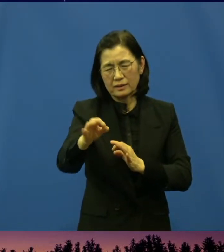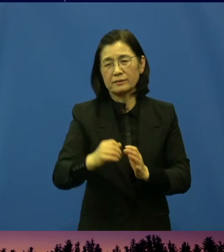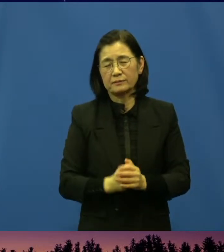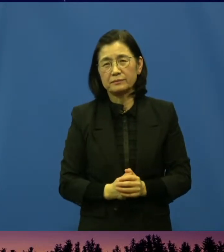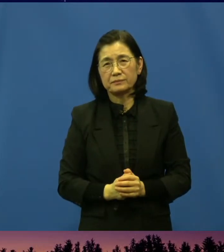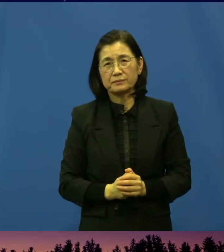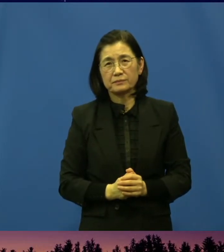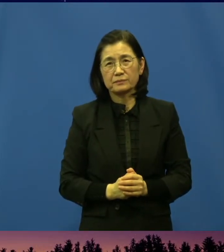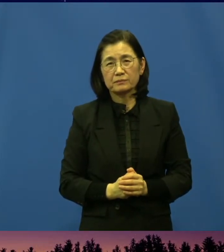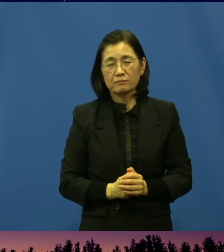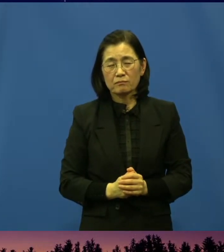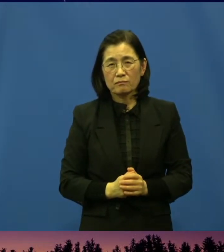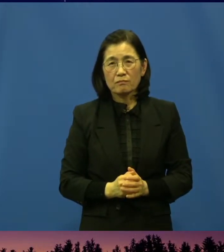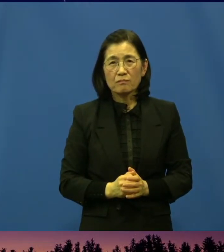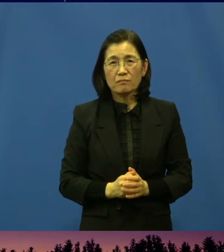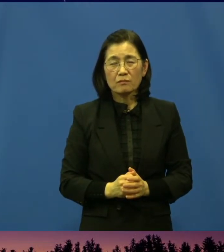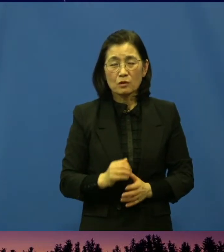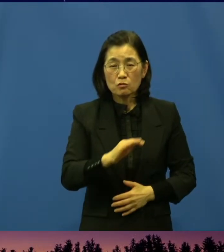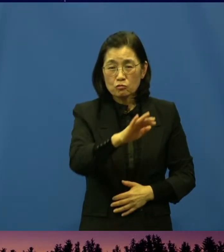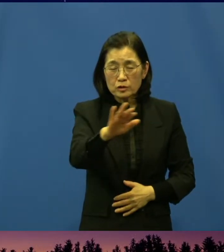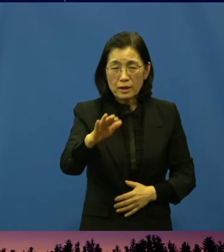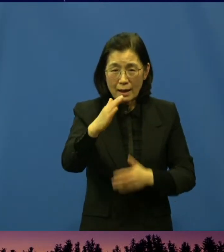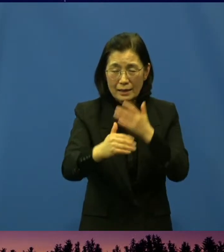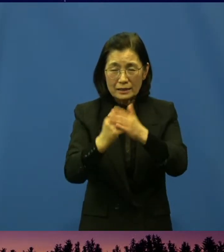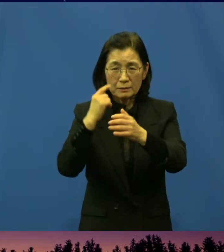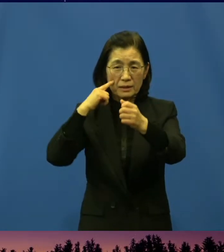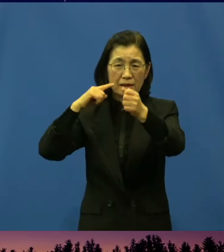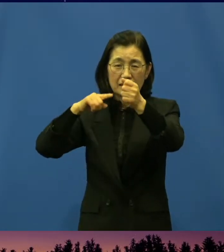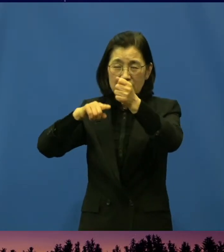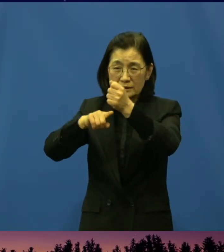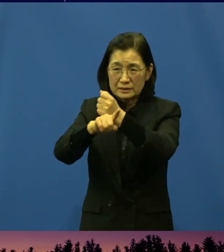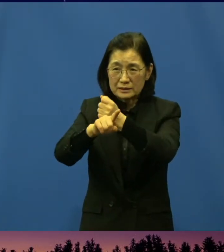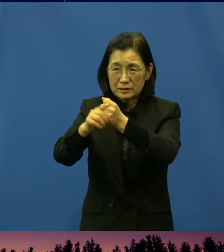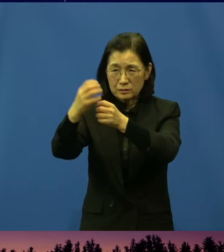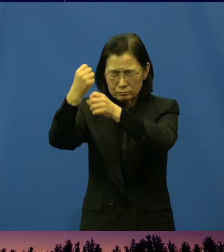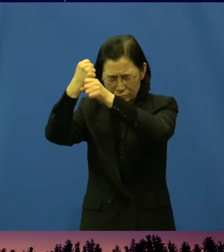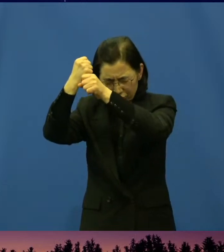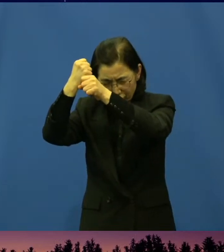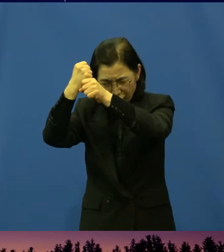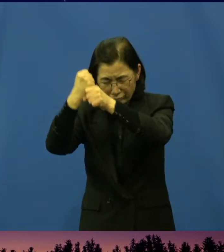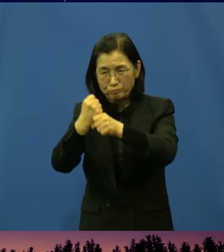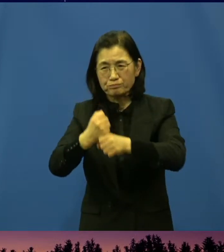그러니까 우리가 뭘 붙들어야 되겠죠? 하나님의 뜻을 붙들고 살아야 된다. 다른 건 다 지나간다는 거예요.